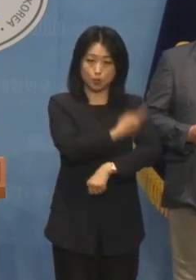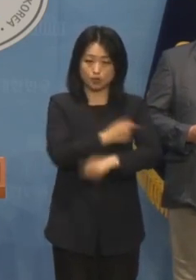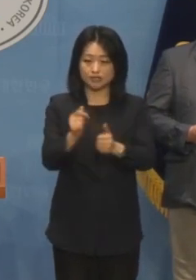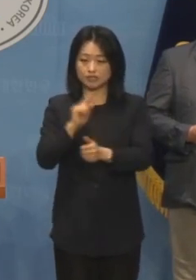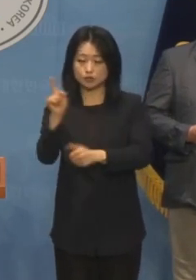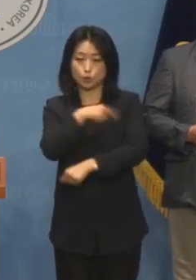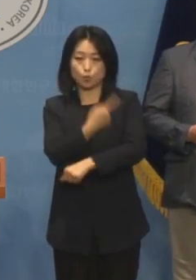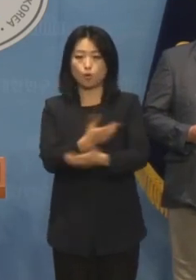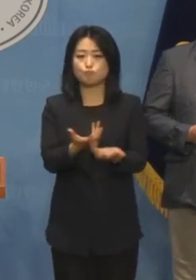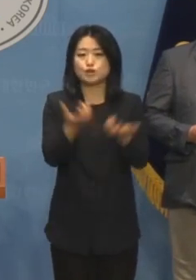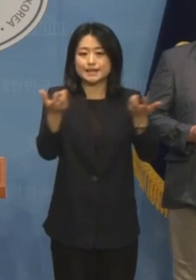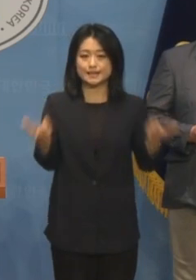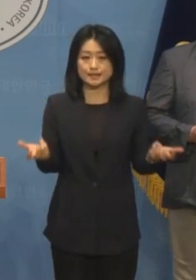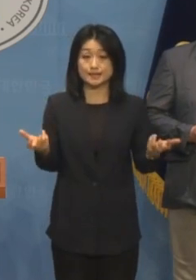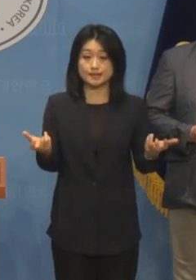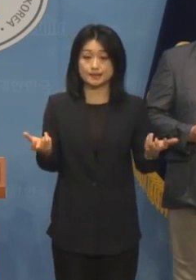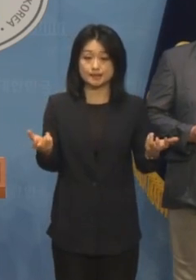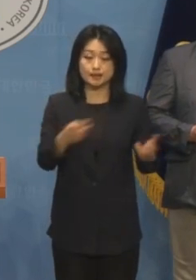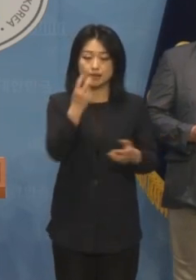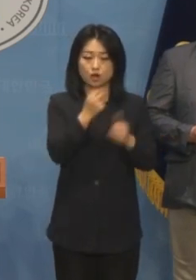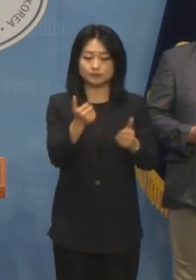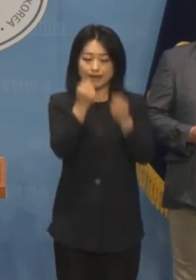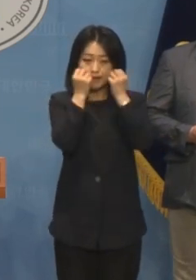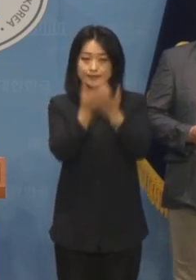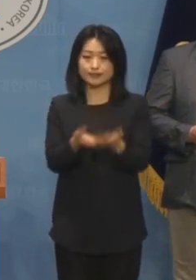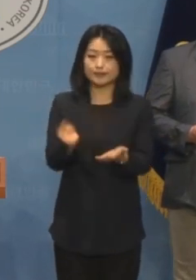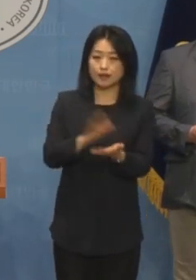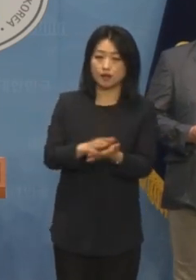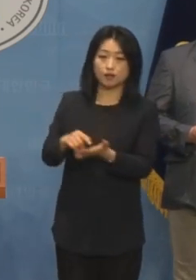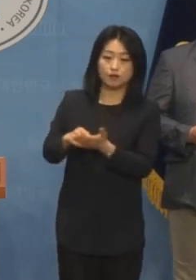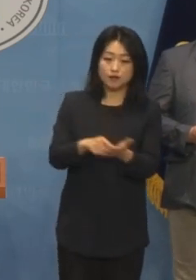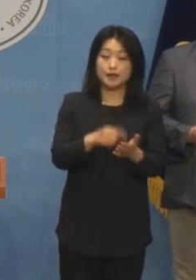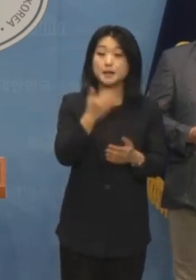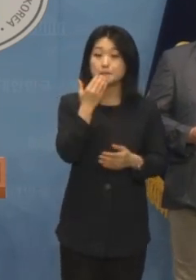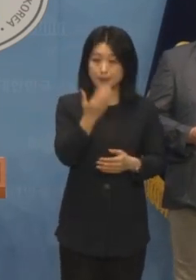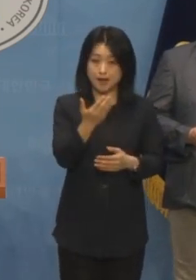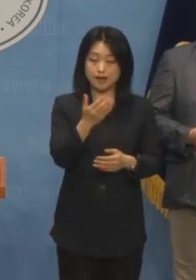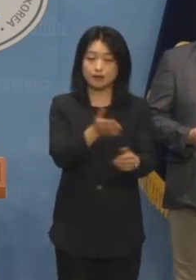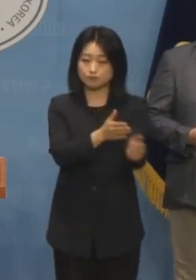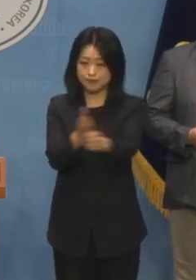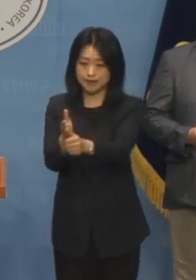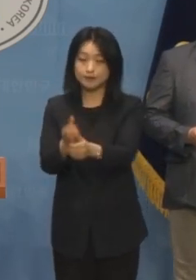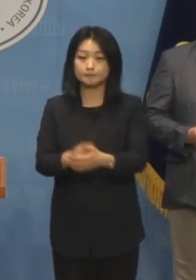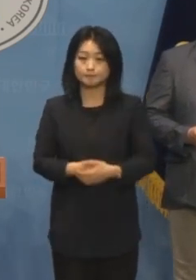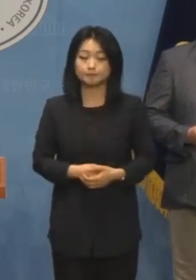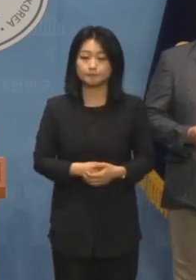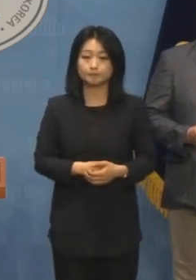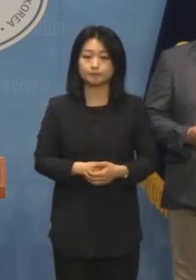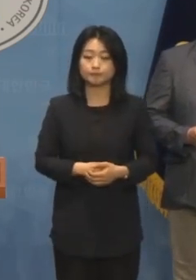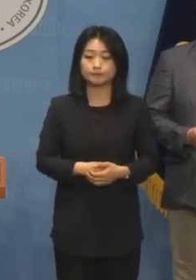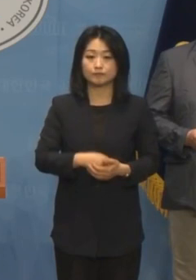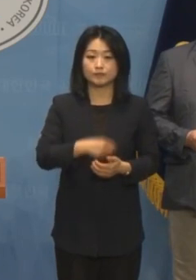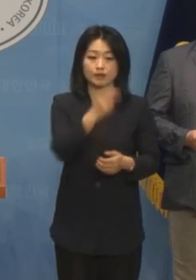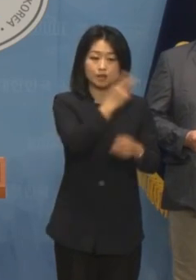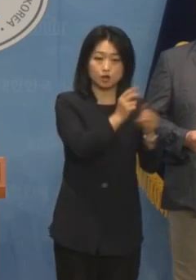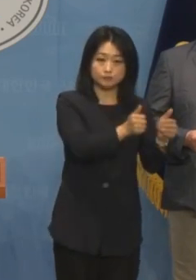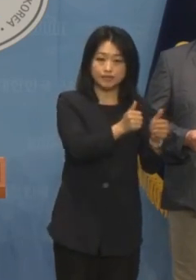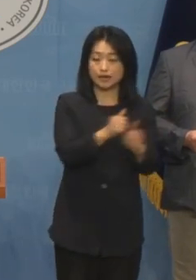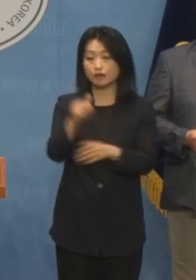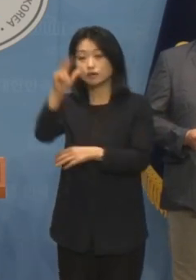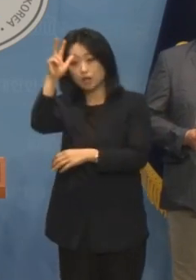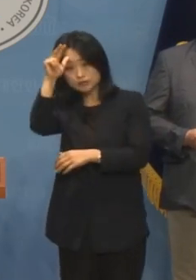기소권을 완벽하게 분리하는 검찰개혁에 신속하고도 강도 높게 나설 것을 촉구합니다. 검찰과 경찰